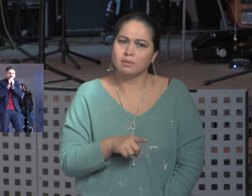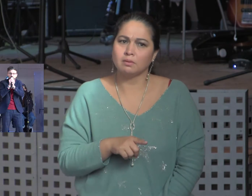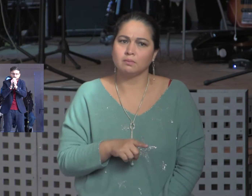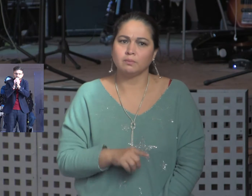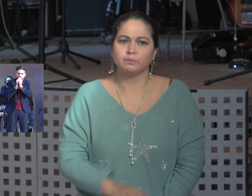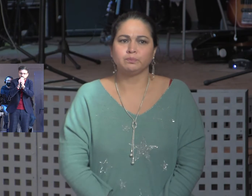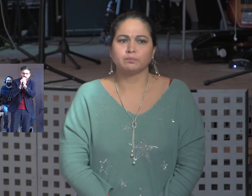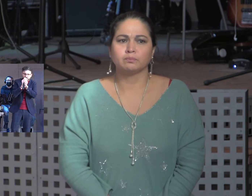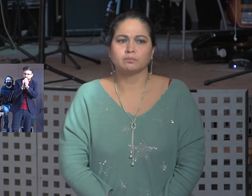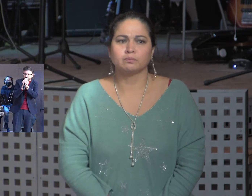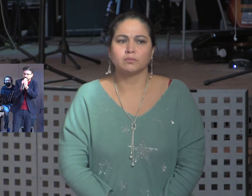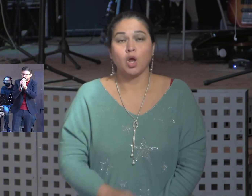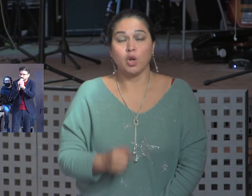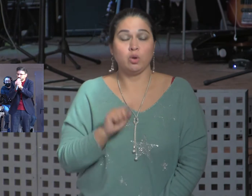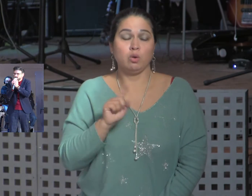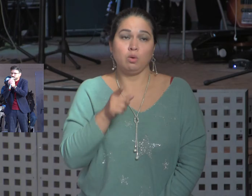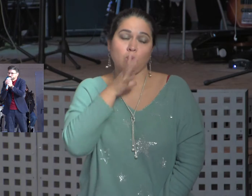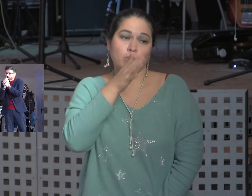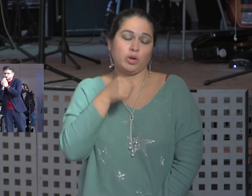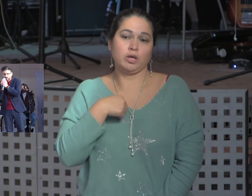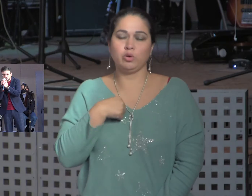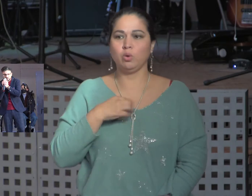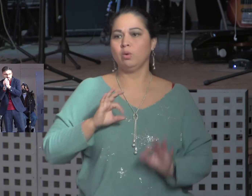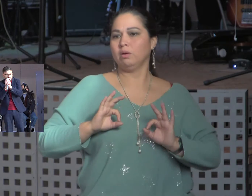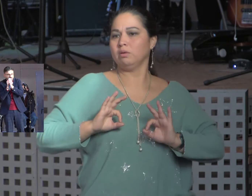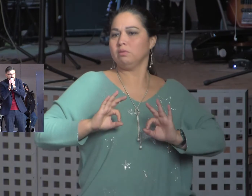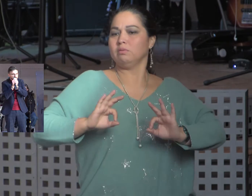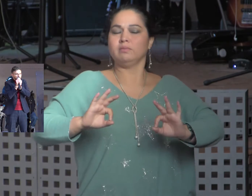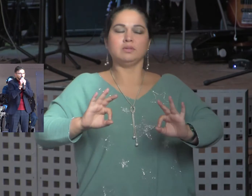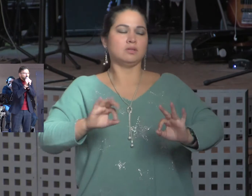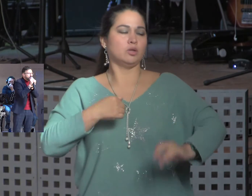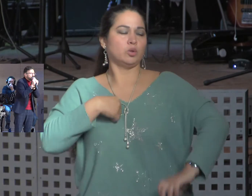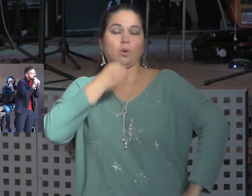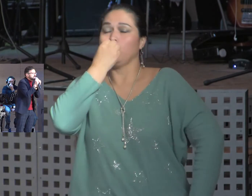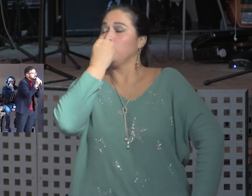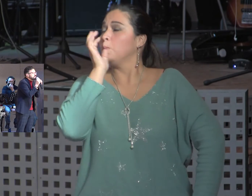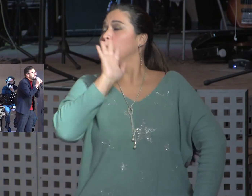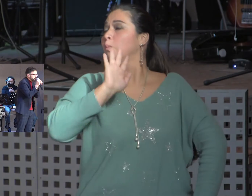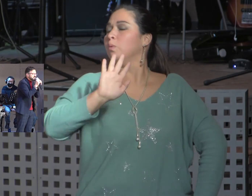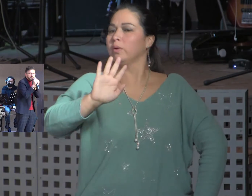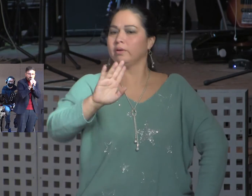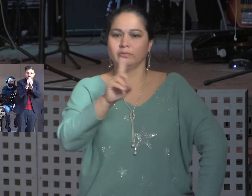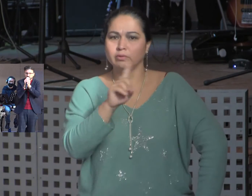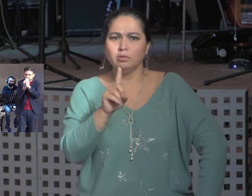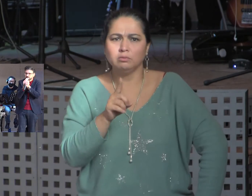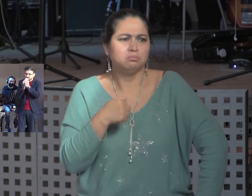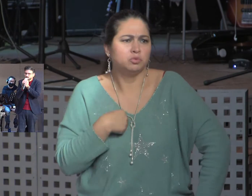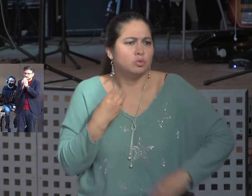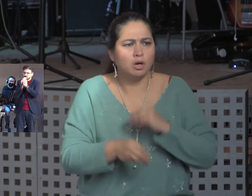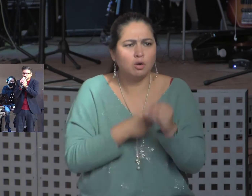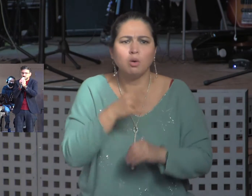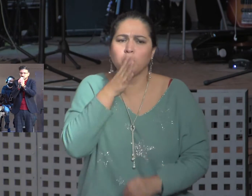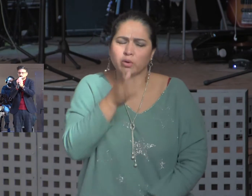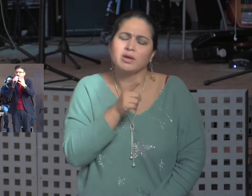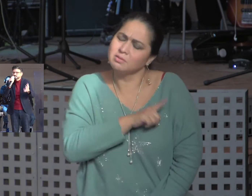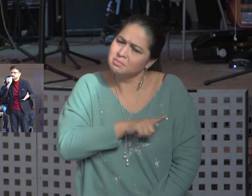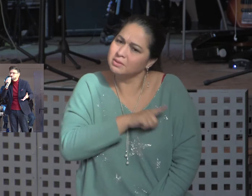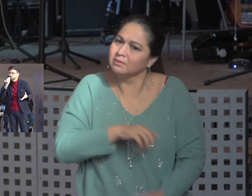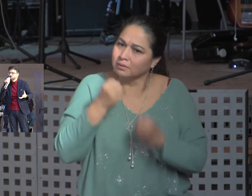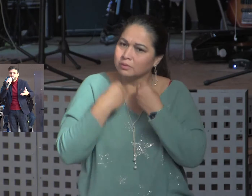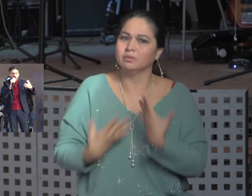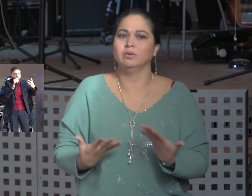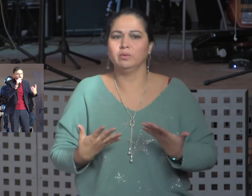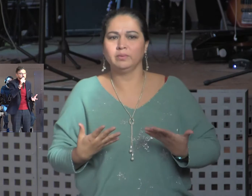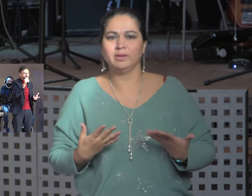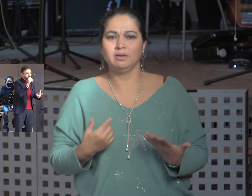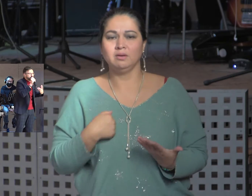no lo hago porque yo sea especial, ni muy bueno. Lo hago porque eso me hace sentir bien. Me